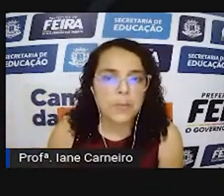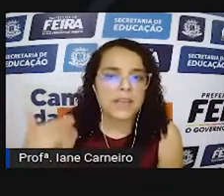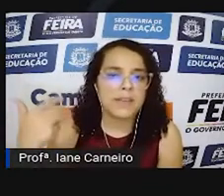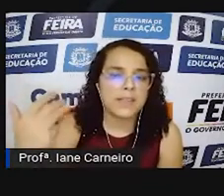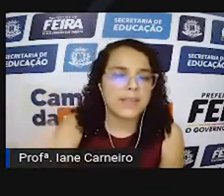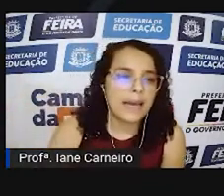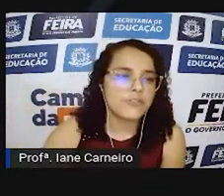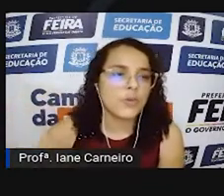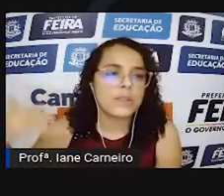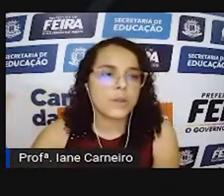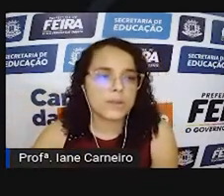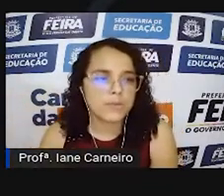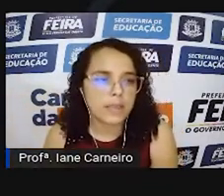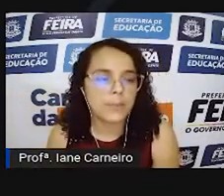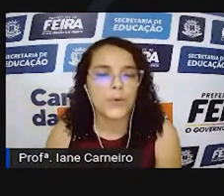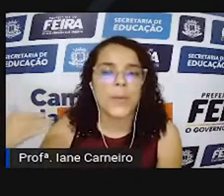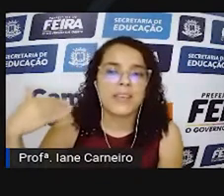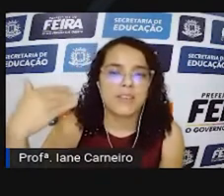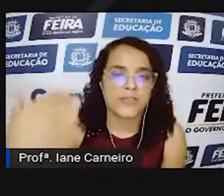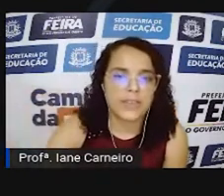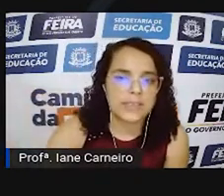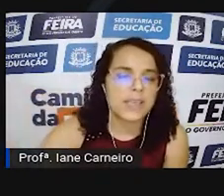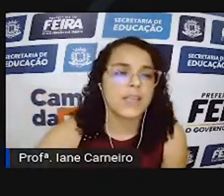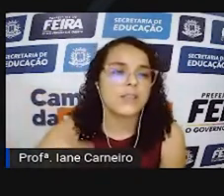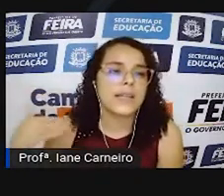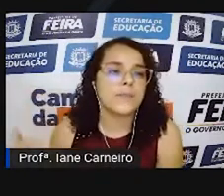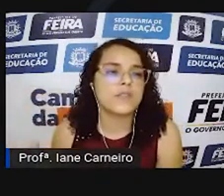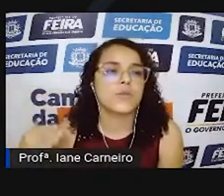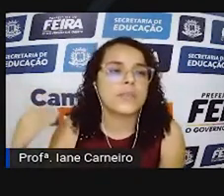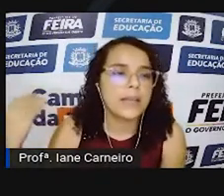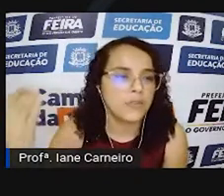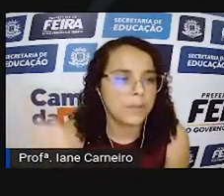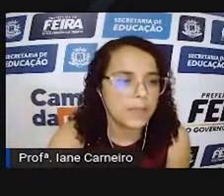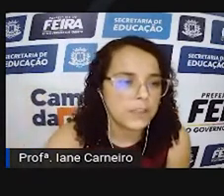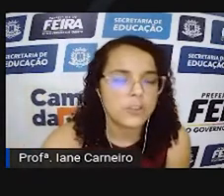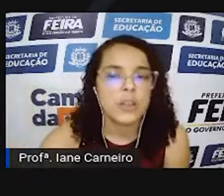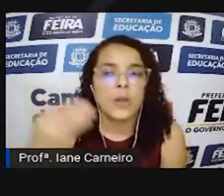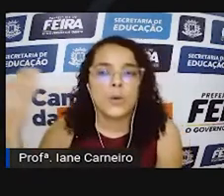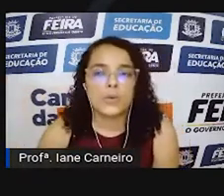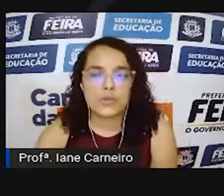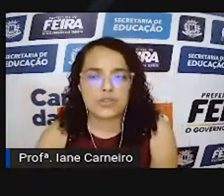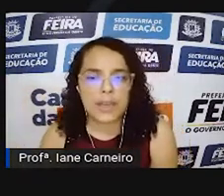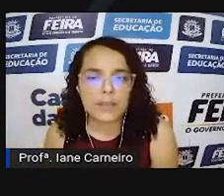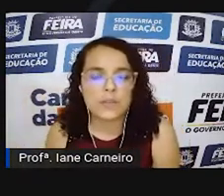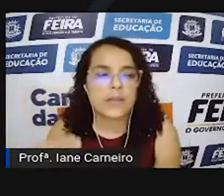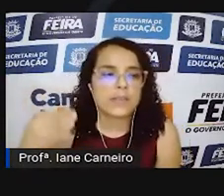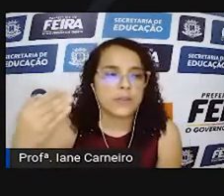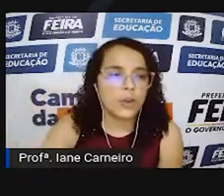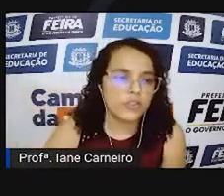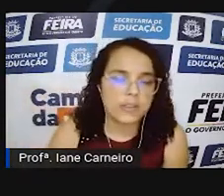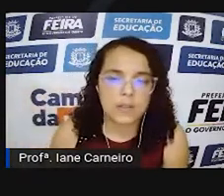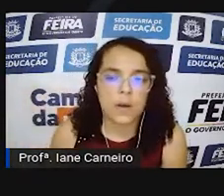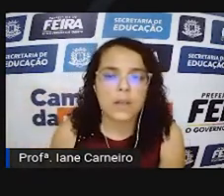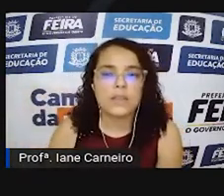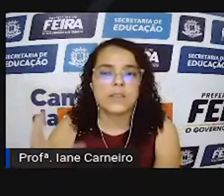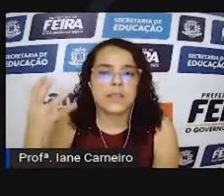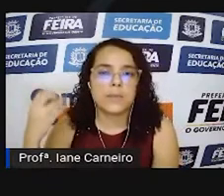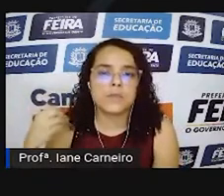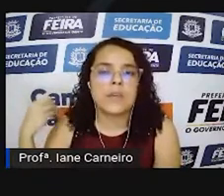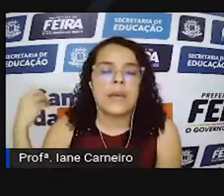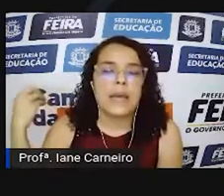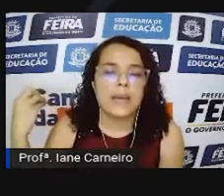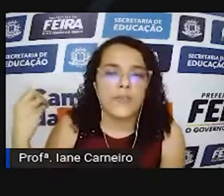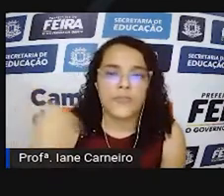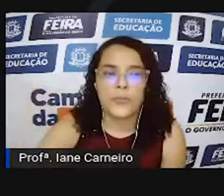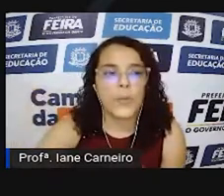PPP, como é que vai se dar, de quanto tempo, como é que vai fazer. Nós iremos escutar novamente os sujeitos, né, os atores da escola, nós